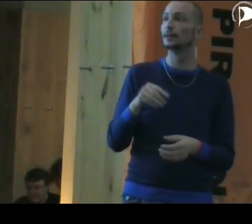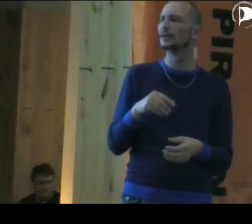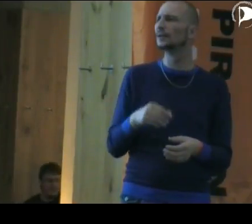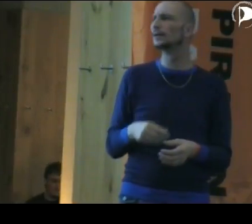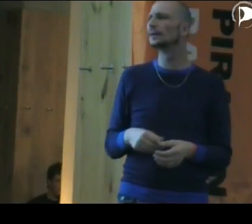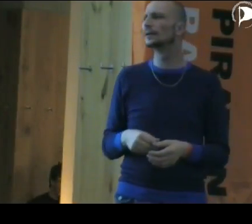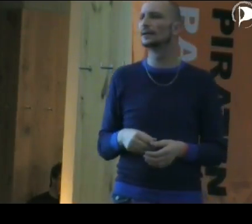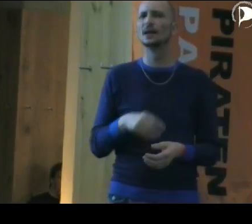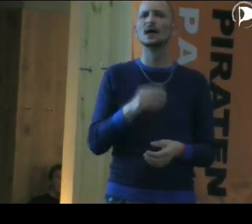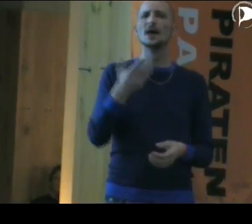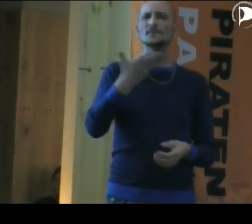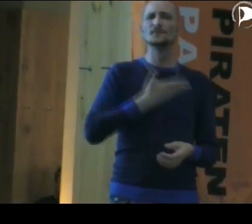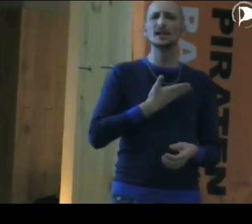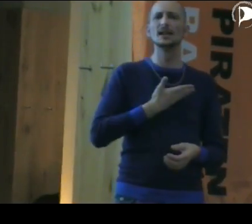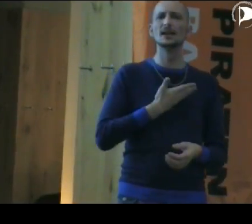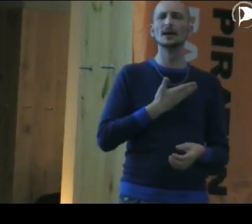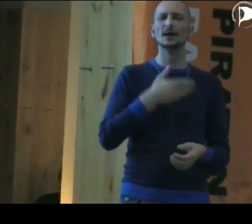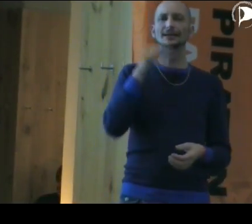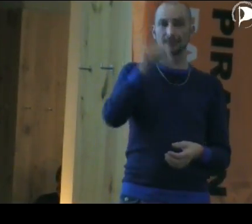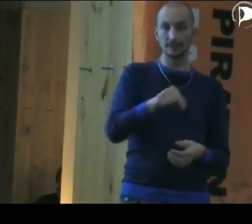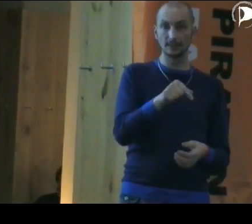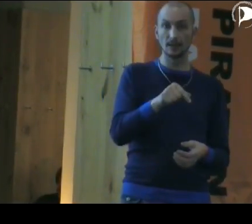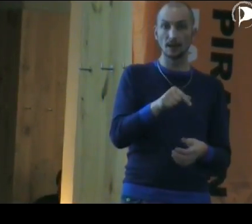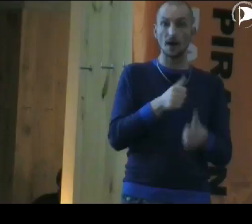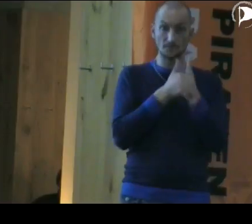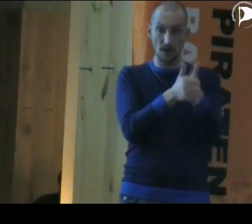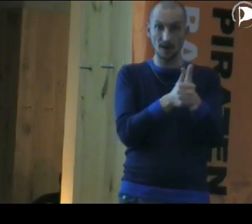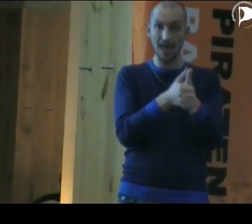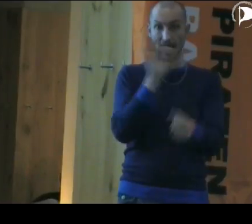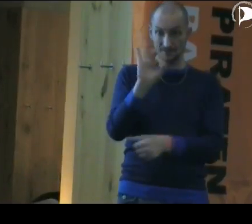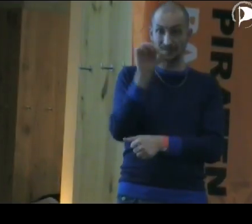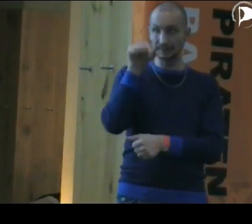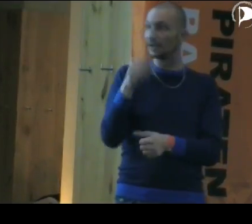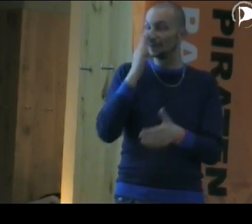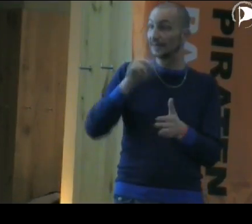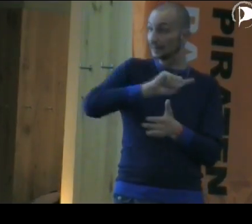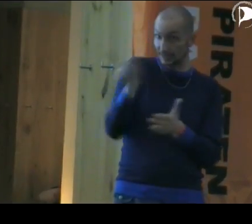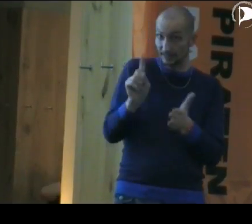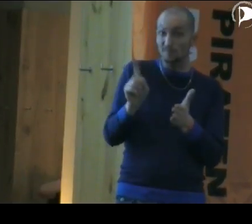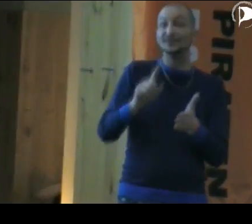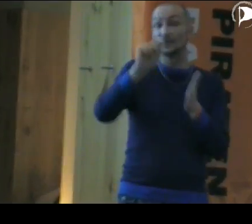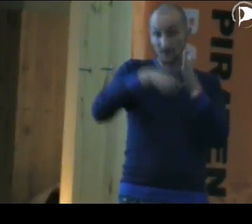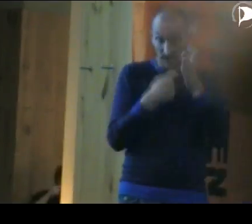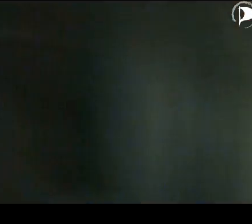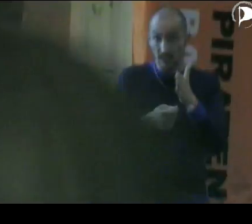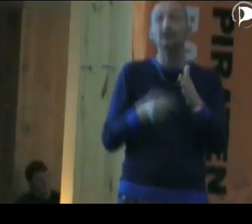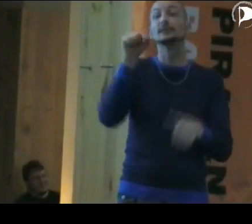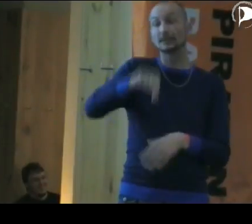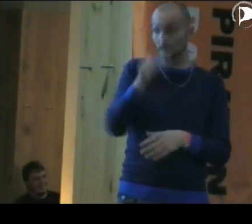möchte irgendjemand der zufolge f häufig gewählt wird zudem generalsekretär kandidieren